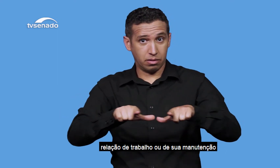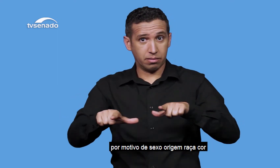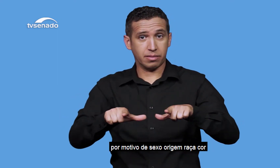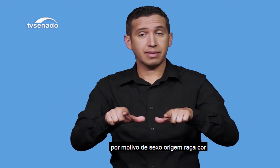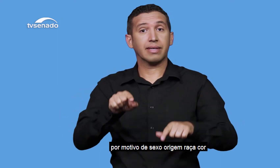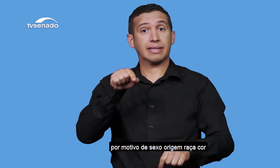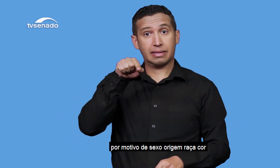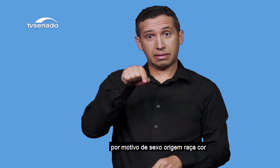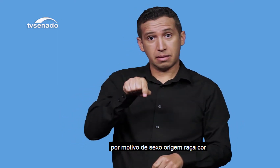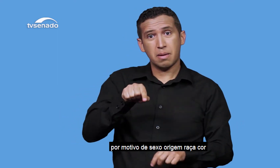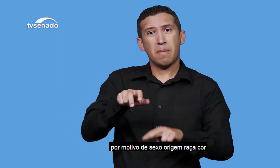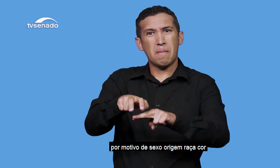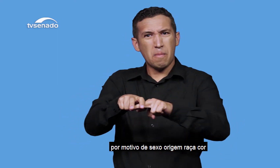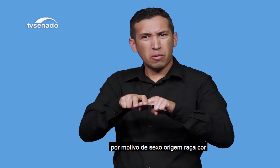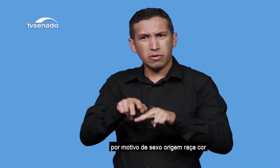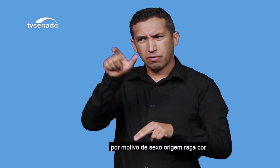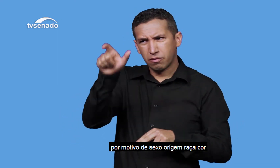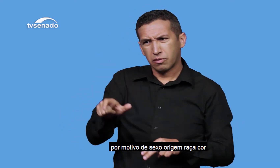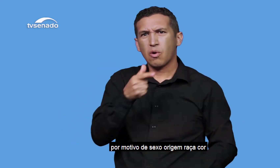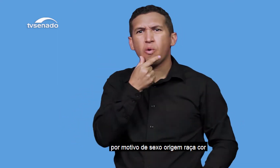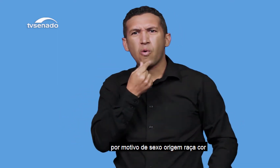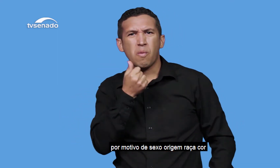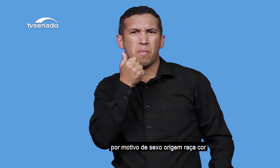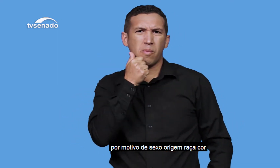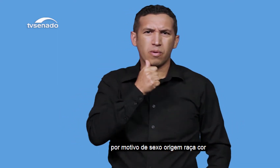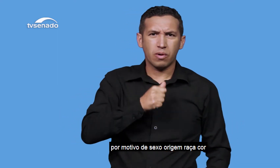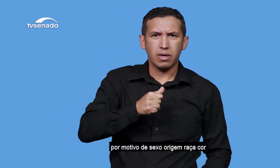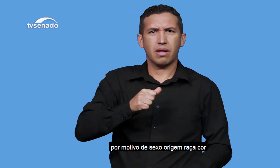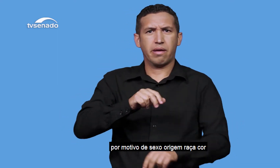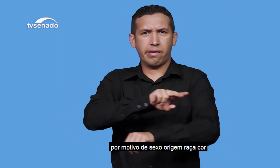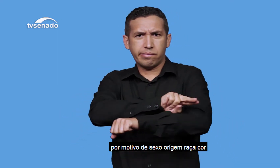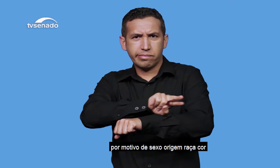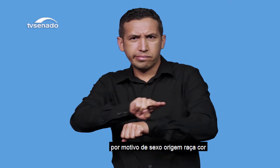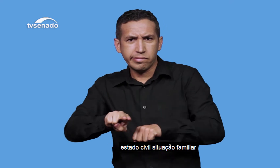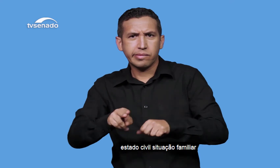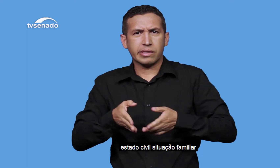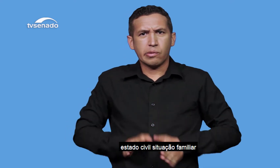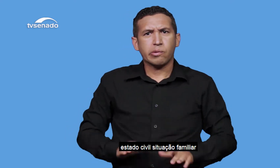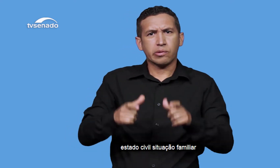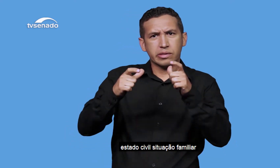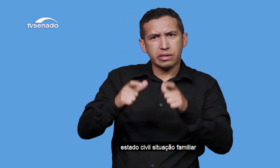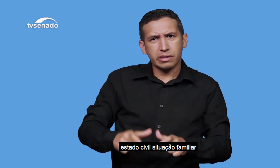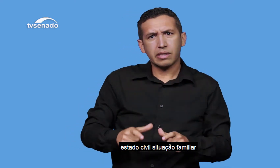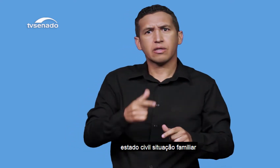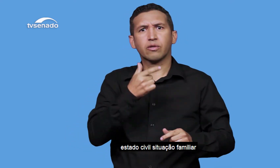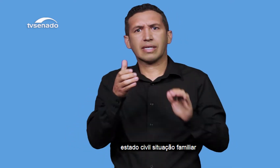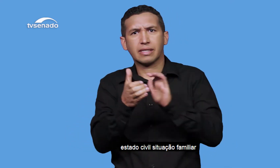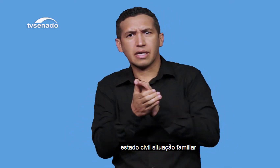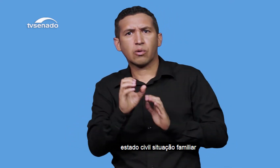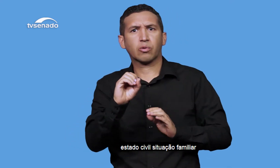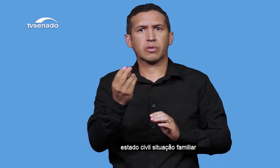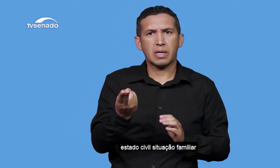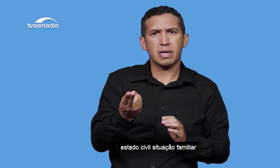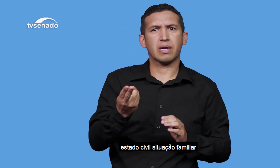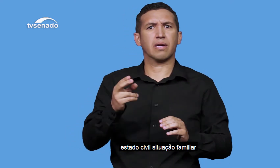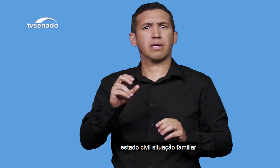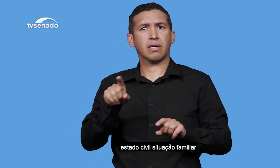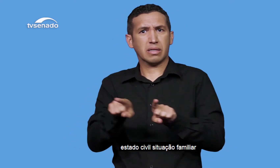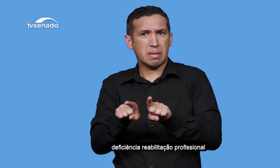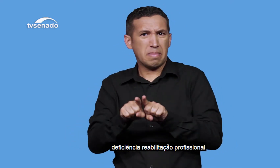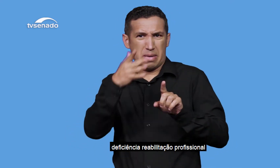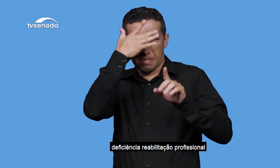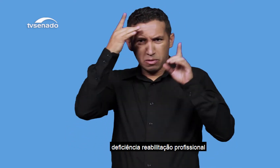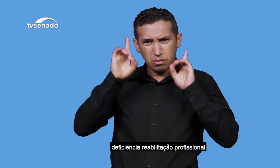sua manutenção por motivo de sexo origem raça cor estado civil situação familiar